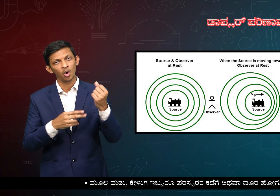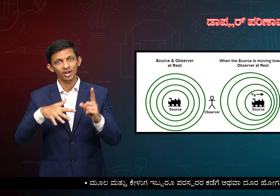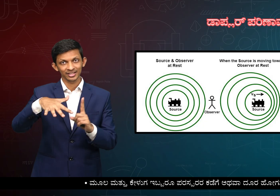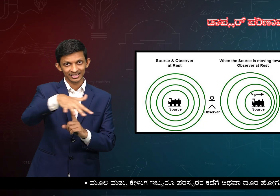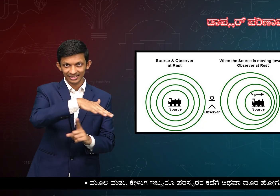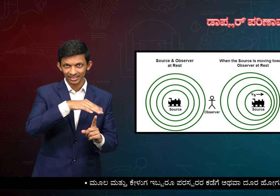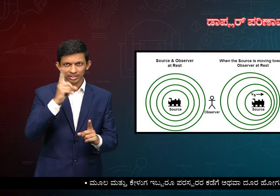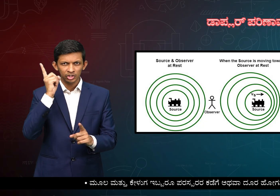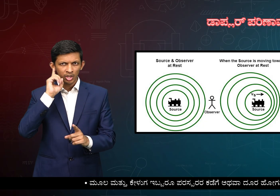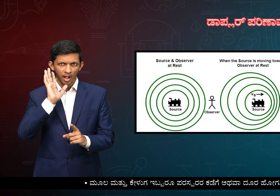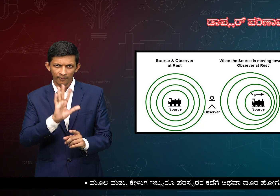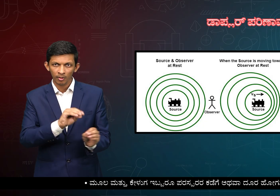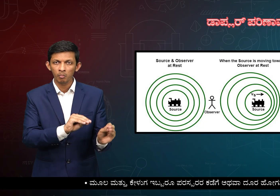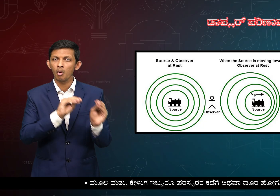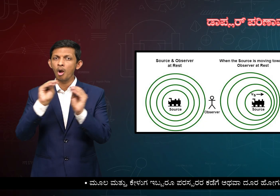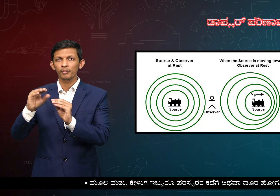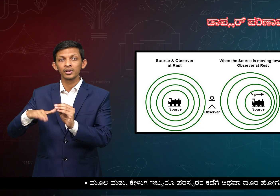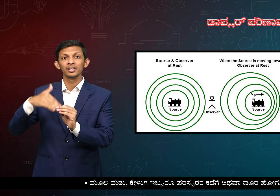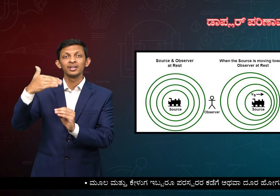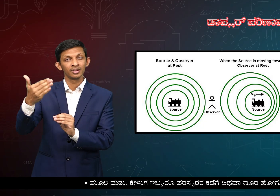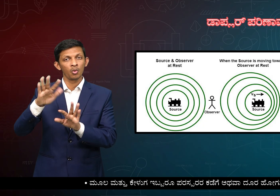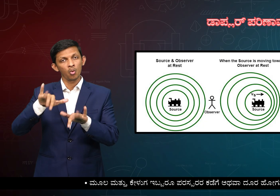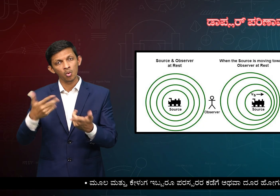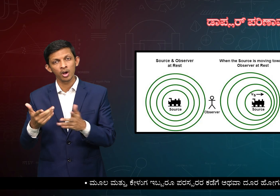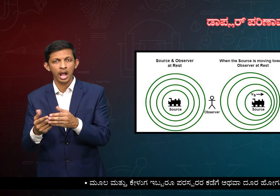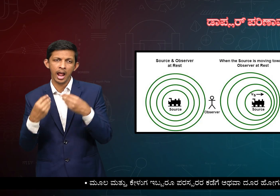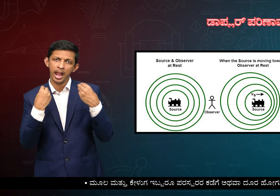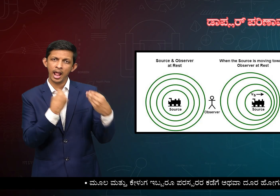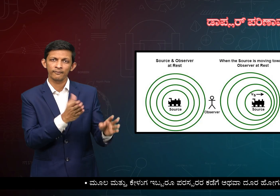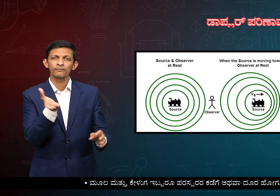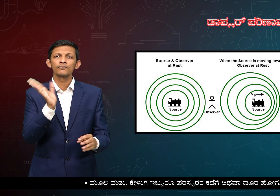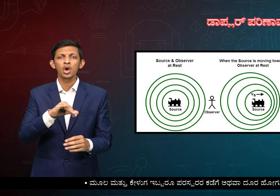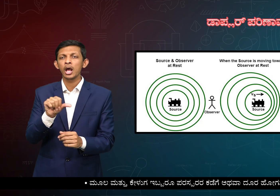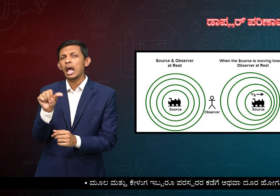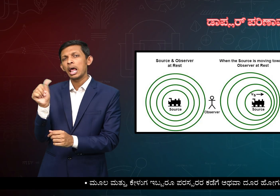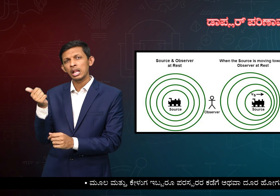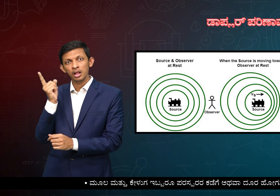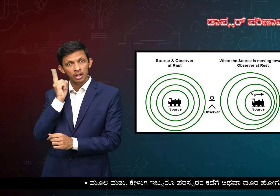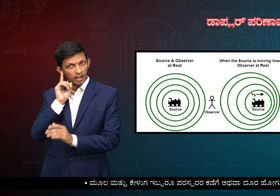ಮೂಲ ಮತ್ತು ಕೇಳುಗ ಇಬ್ಬರು ಪರಸ್ಪರ ಕಡೆಗೆ ಅಥವಾ ದೂರ ಹೋಗುತ್ತಾರೆ.